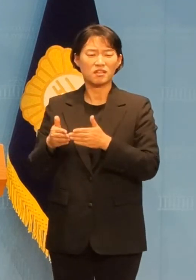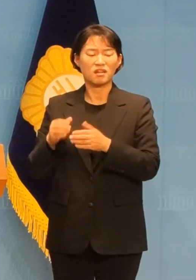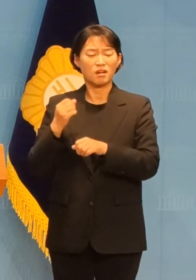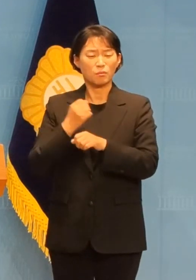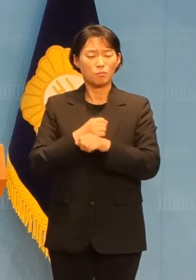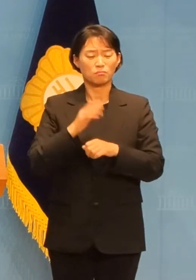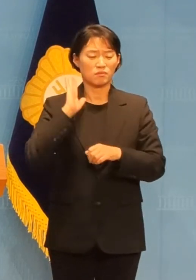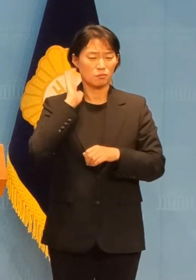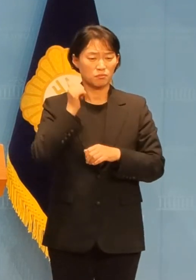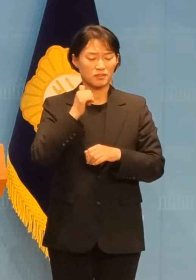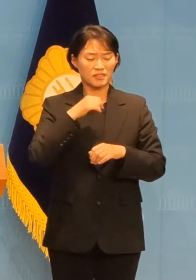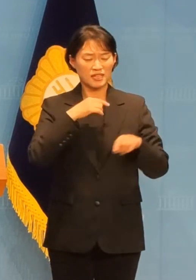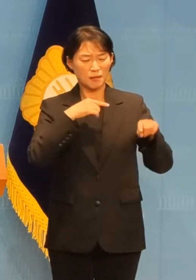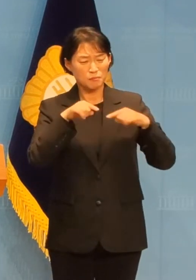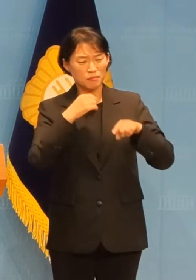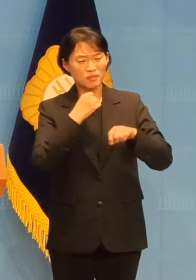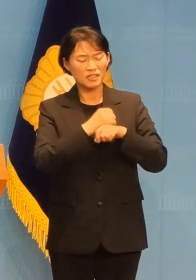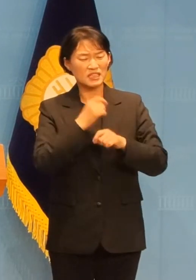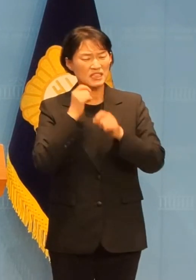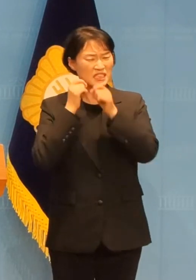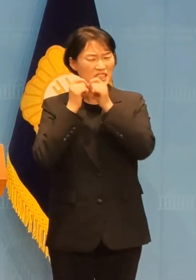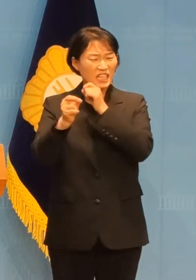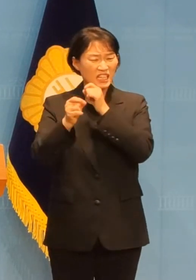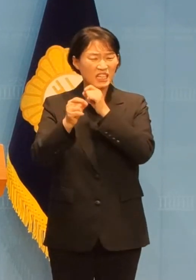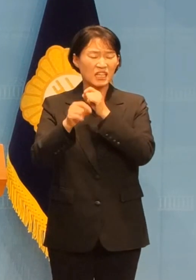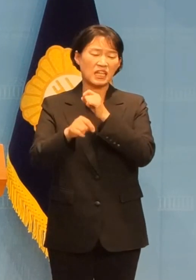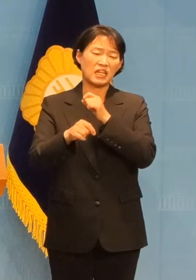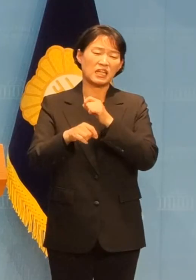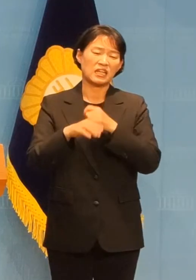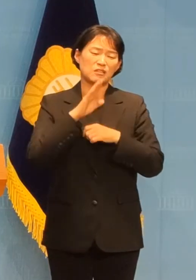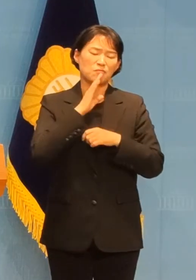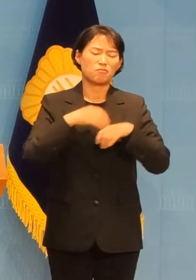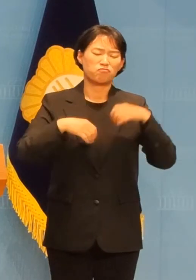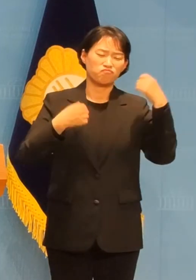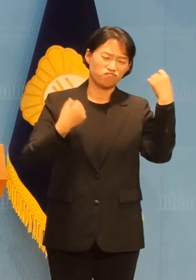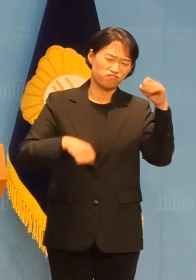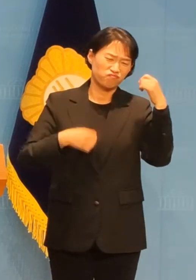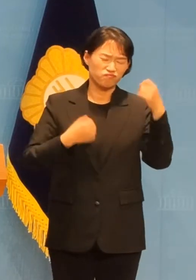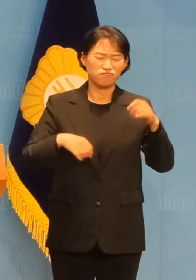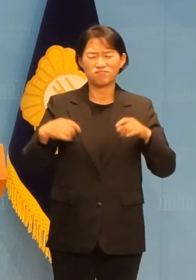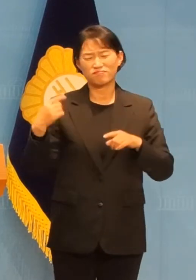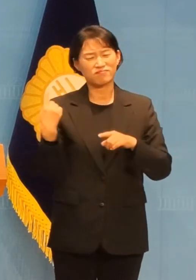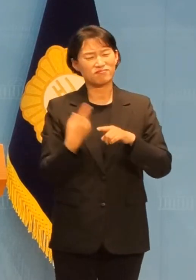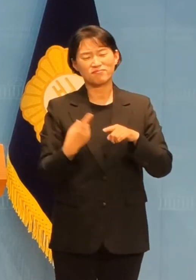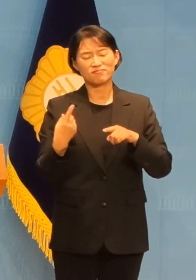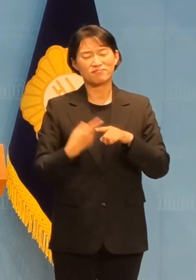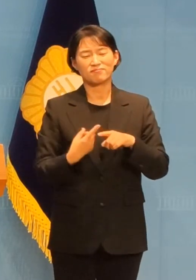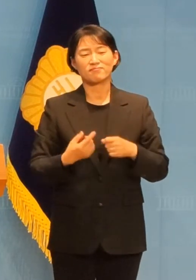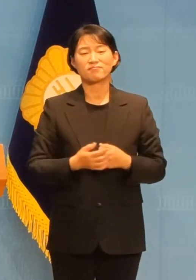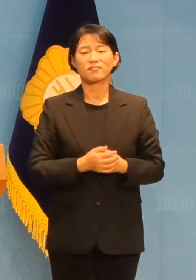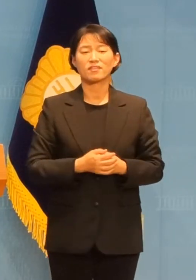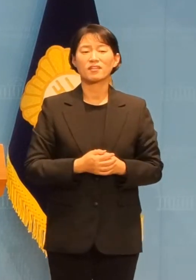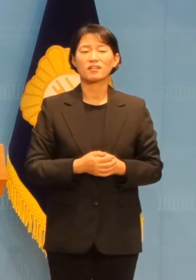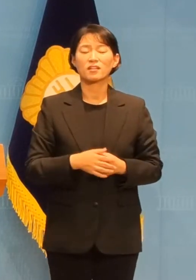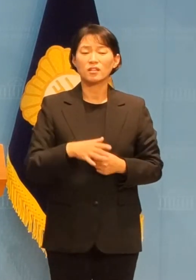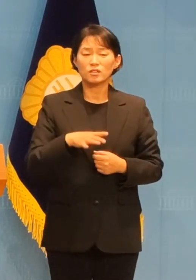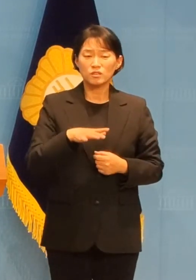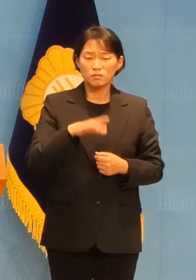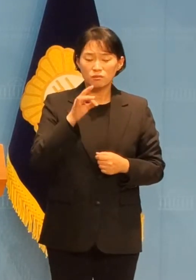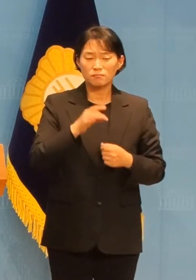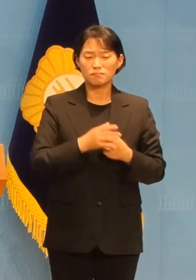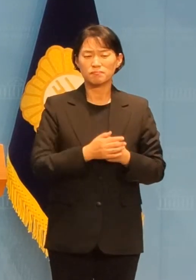감독한 이번 사기극은 결국 웃지 못할 총극으로 막을 내렸습니다. 애초 백경정의